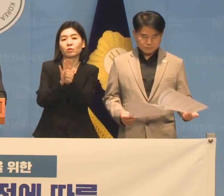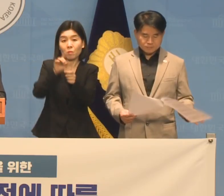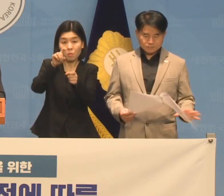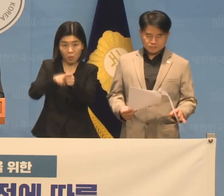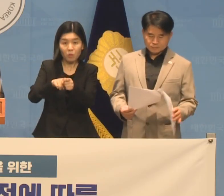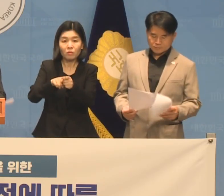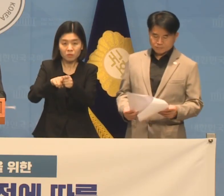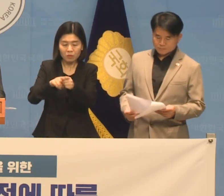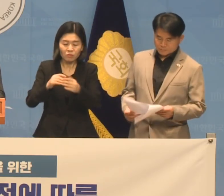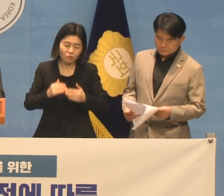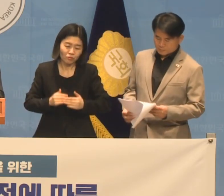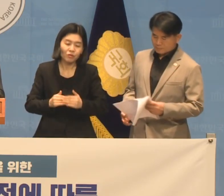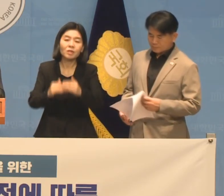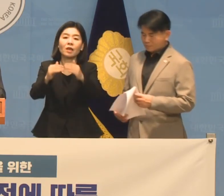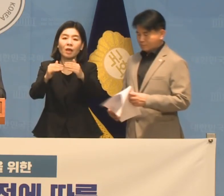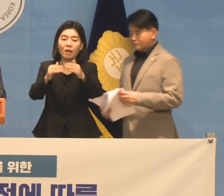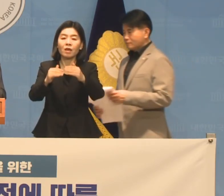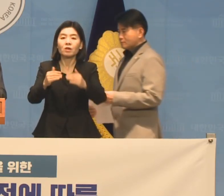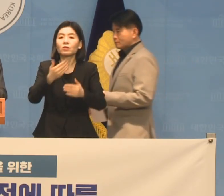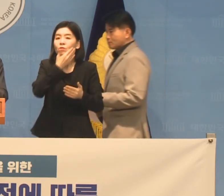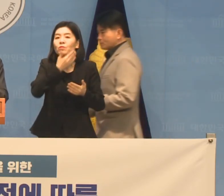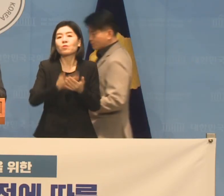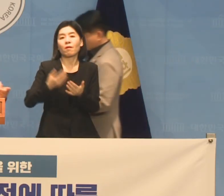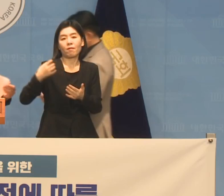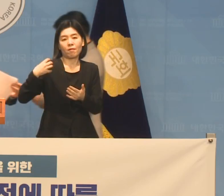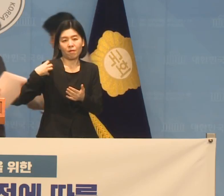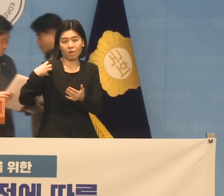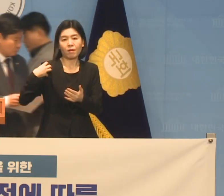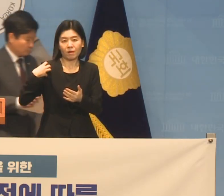과정에 매우 중요한 역할을 담당해 왔습니다.